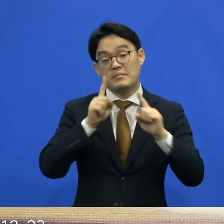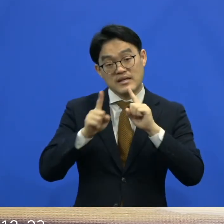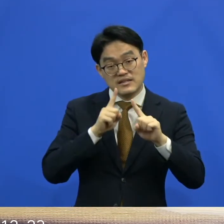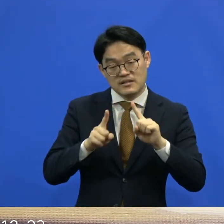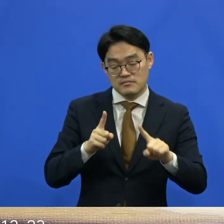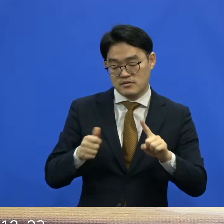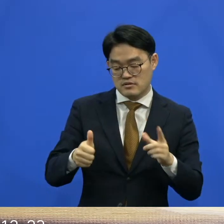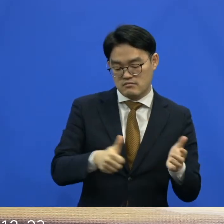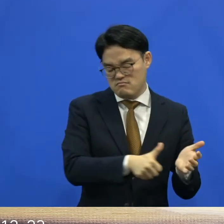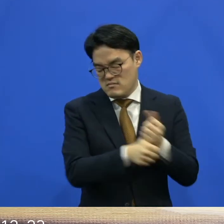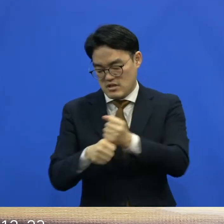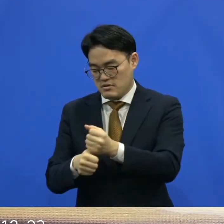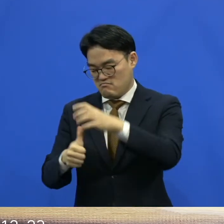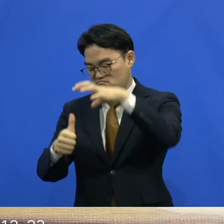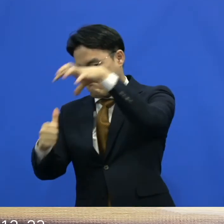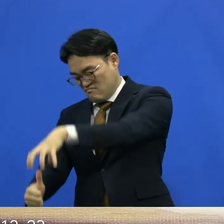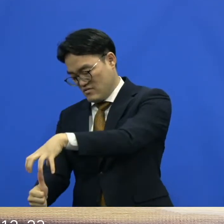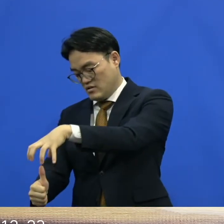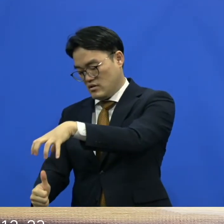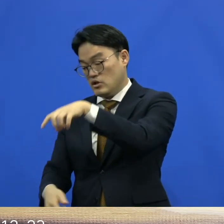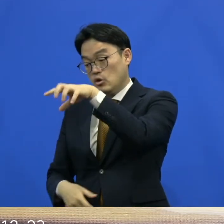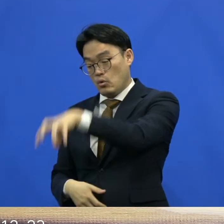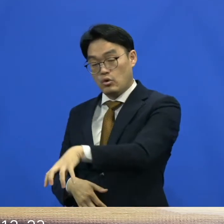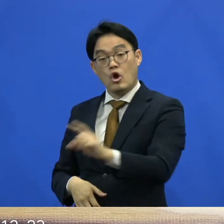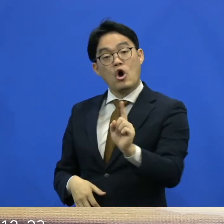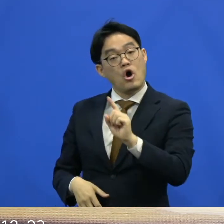왕의 제수를 가두는 곳이었다.